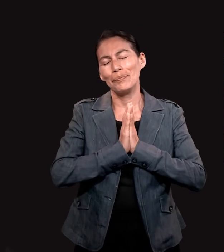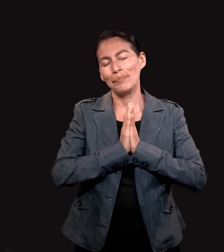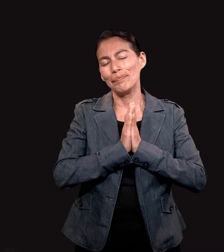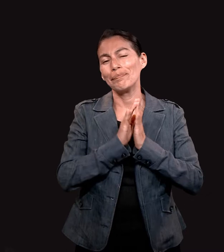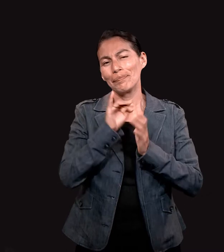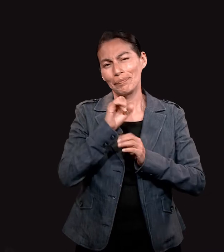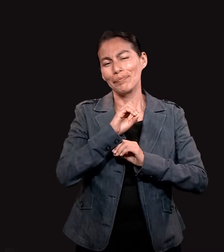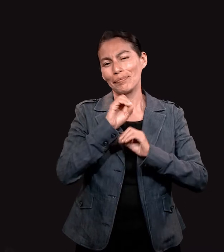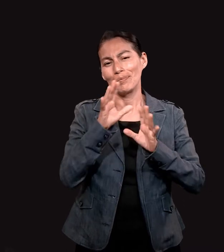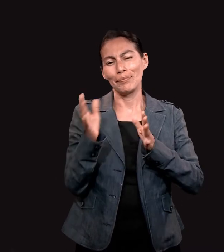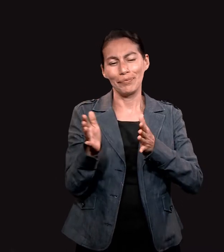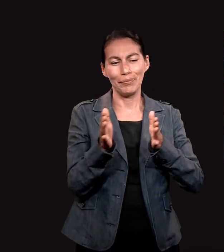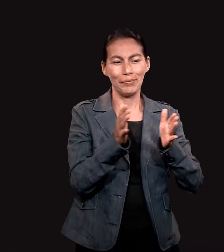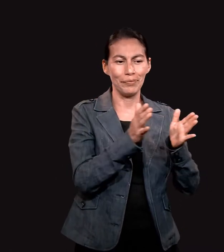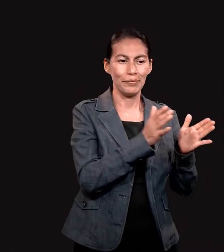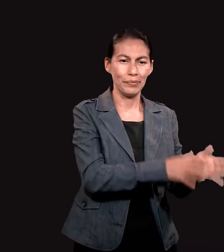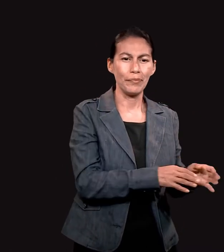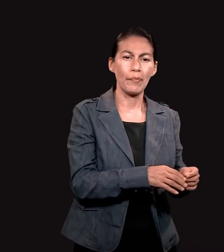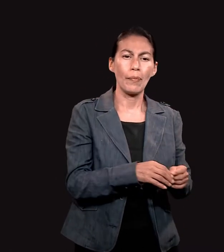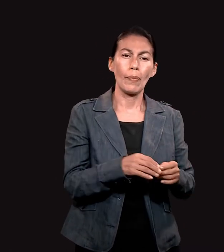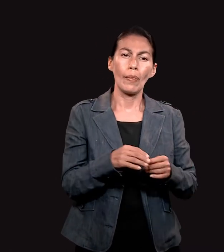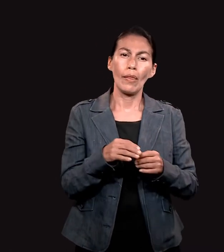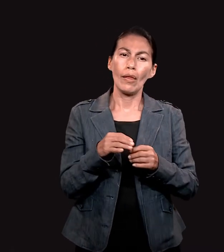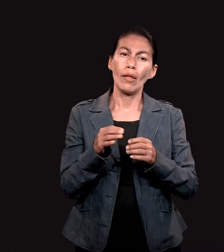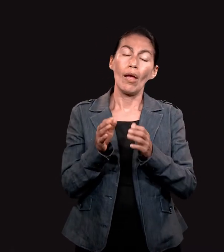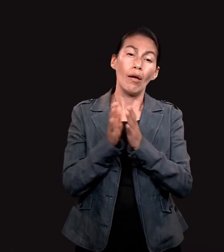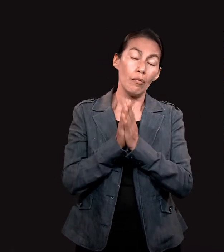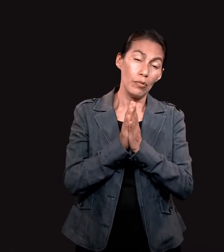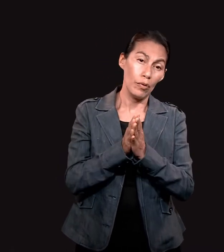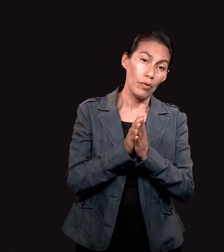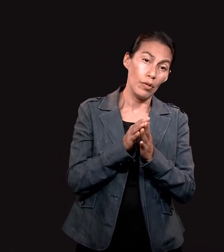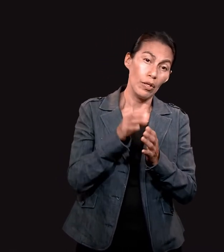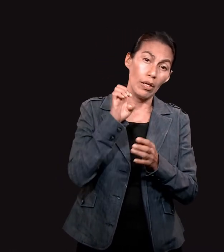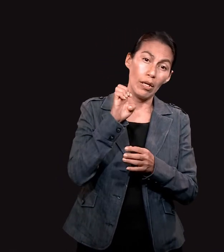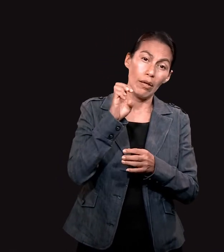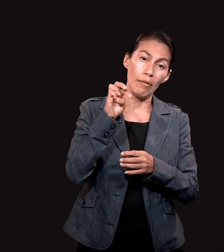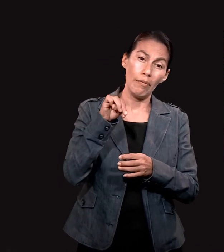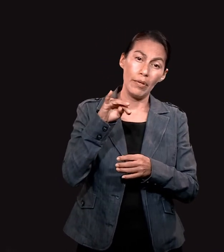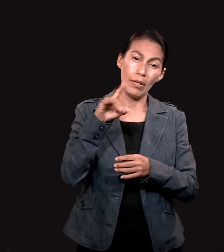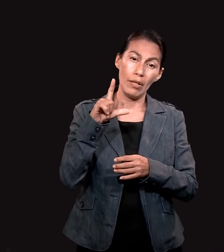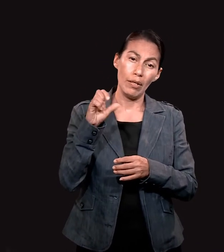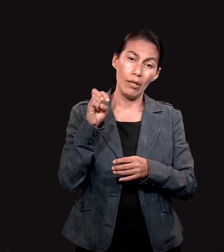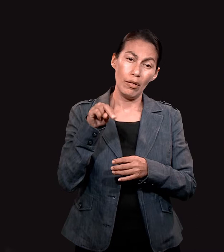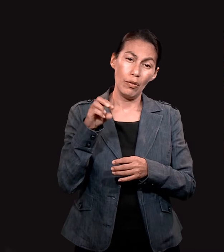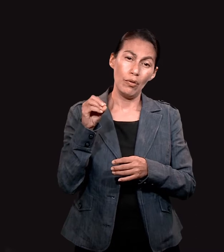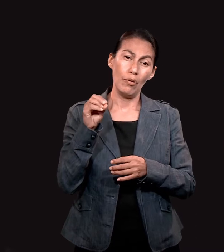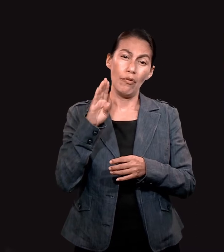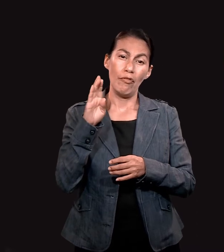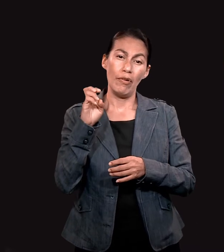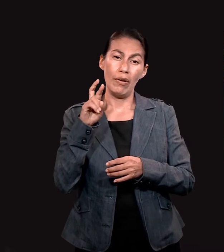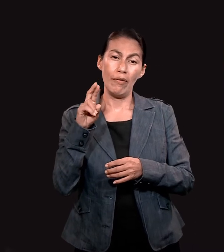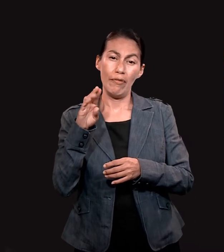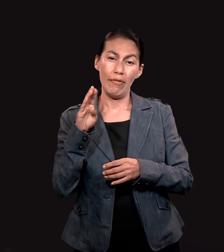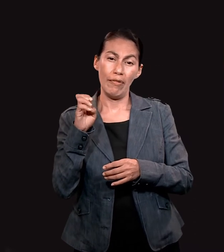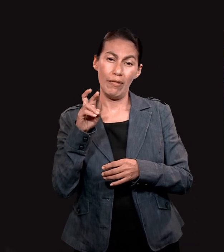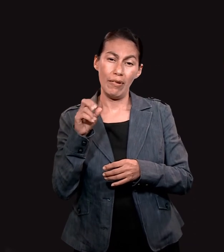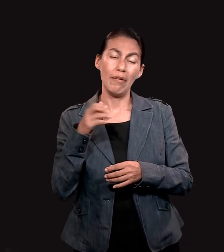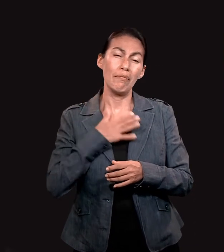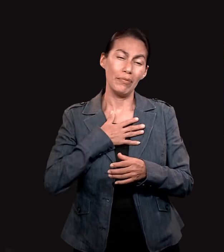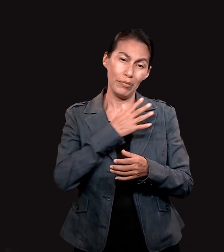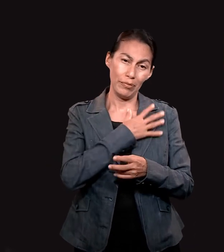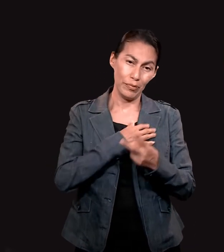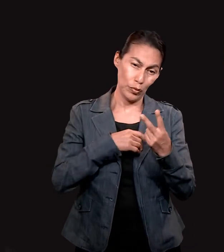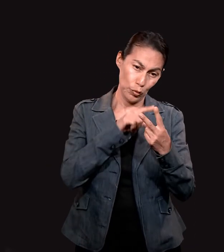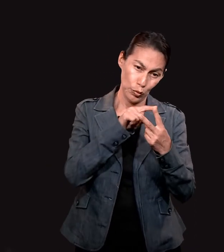Estaremos orando por esta decisión. También pido por la vida espiritual de mis hijos Emiliano y Bárbara y por